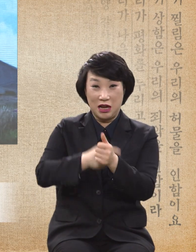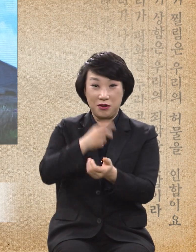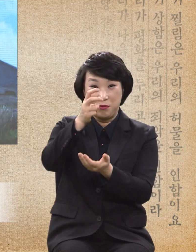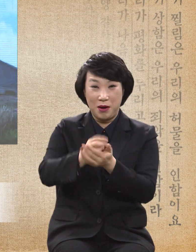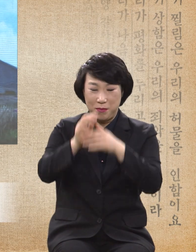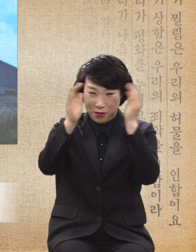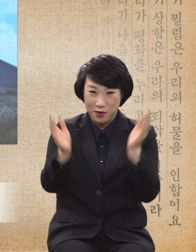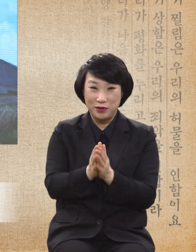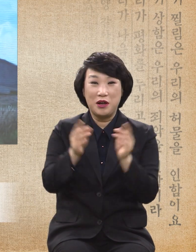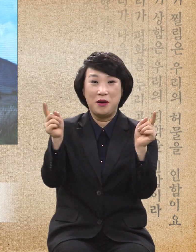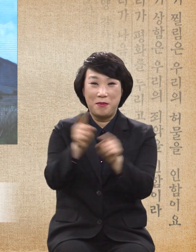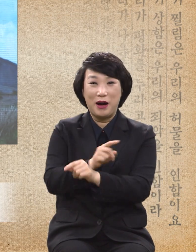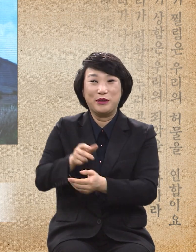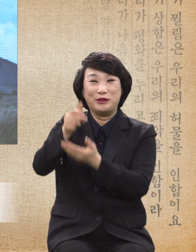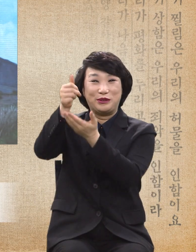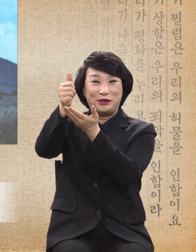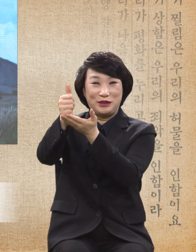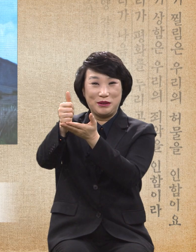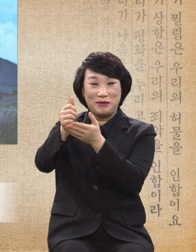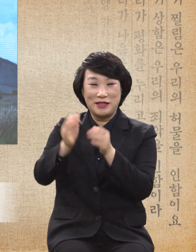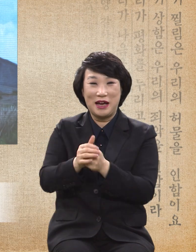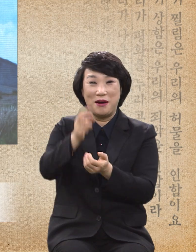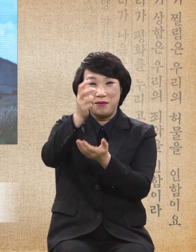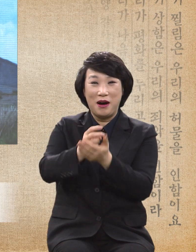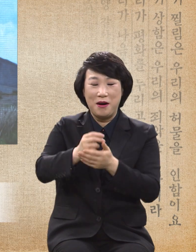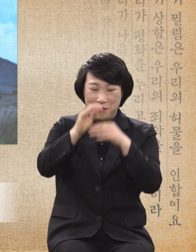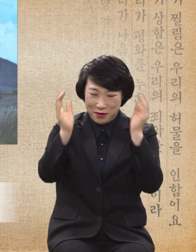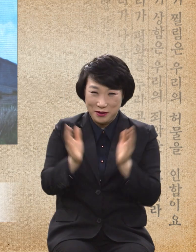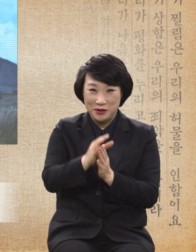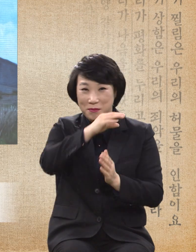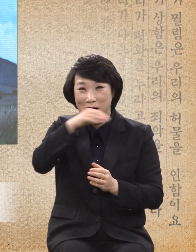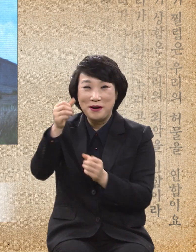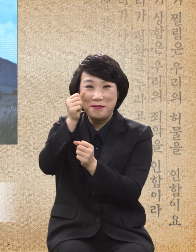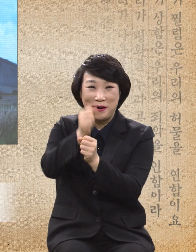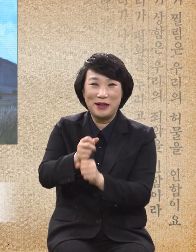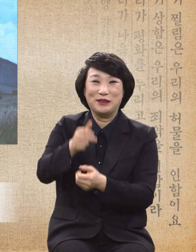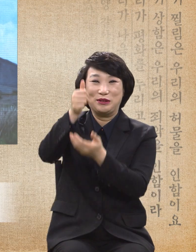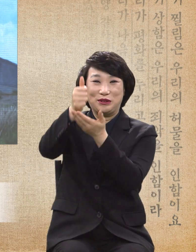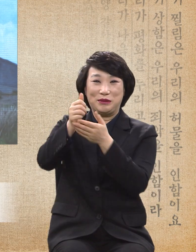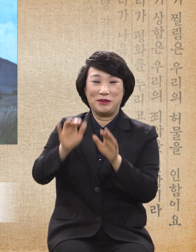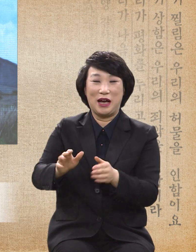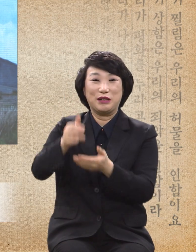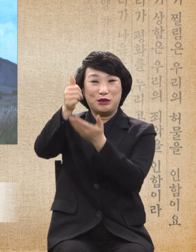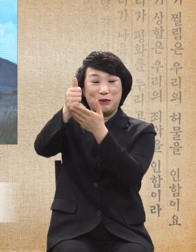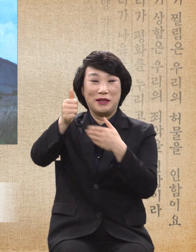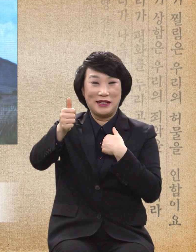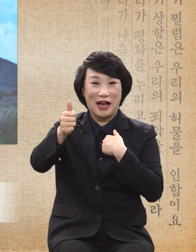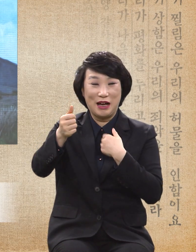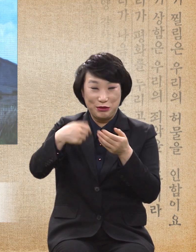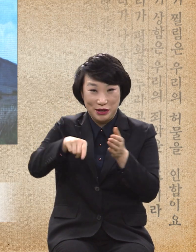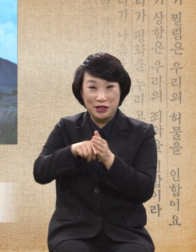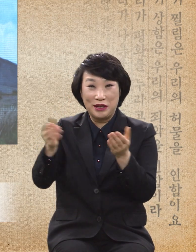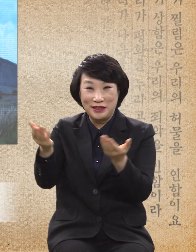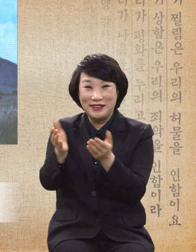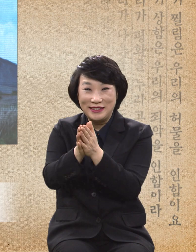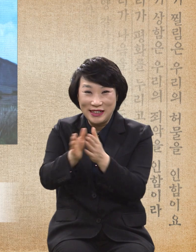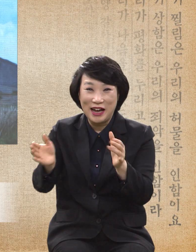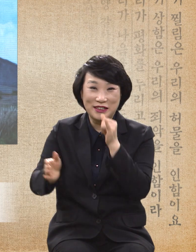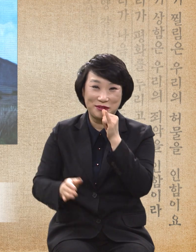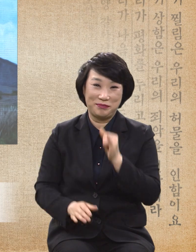질서를 모순시키는 그분, 질서를 바로 만드시는 그분이 당신을 위해